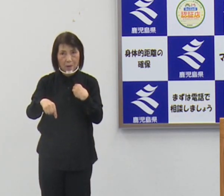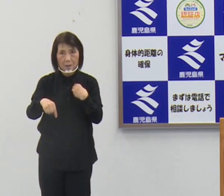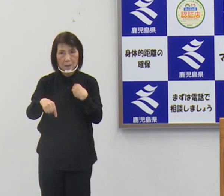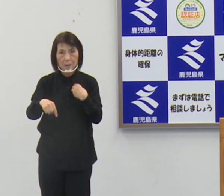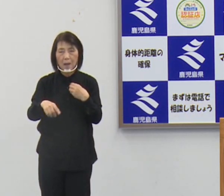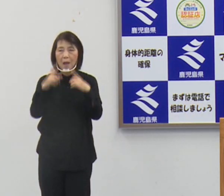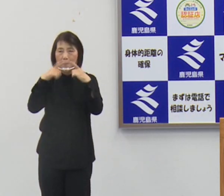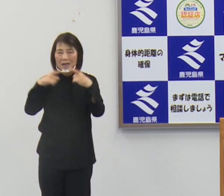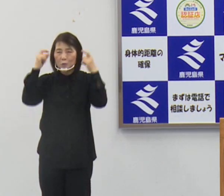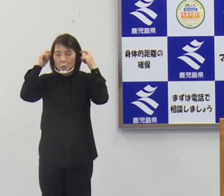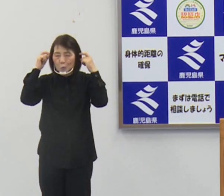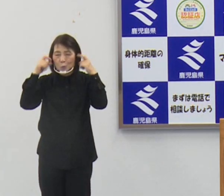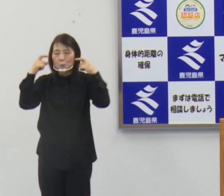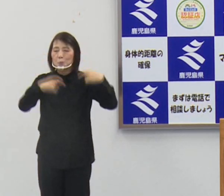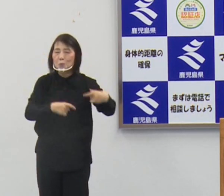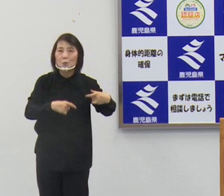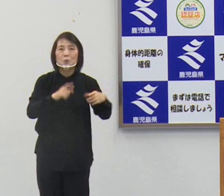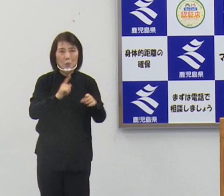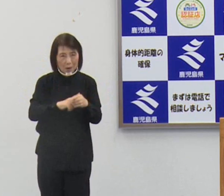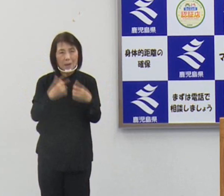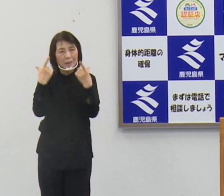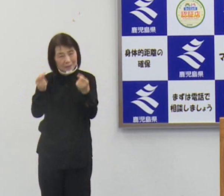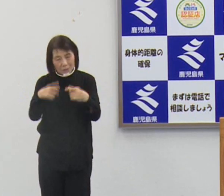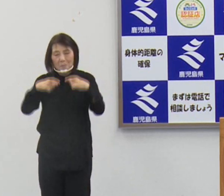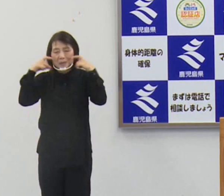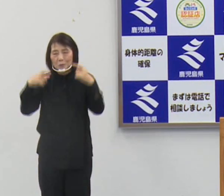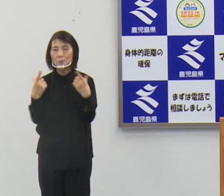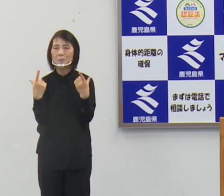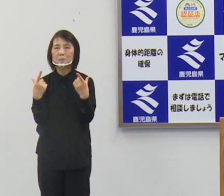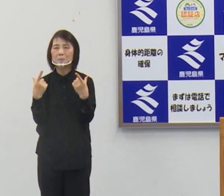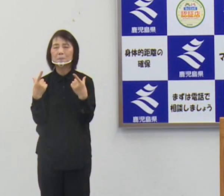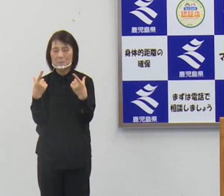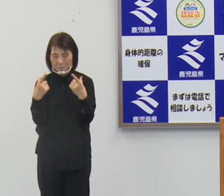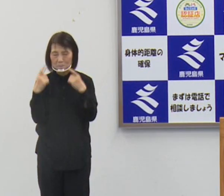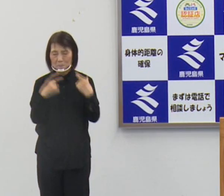着用など感染防止対策を徹底しないで